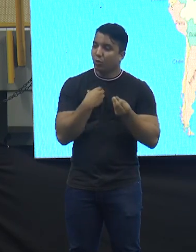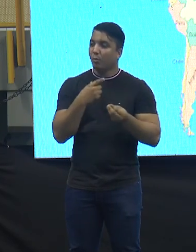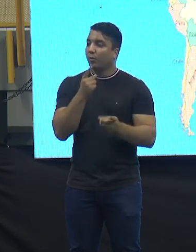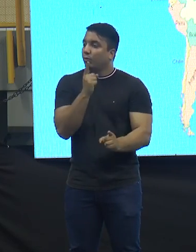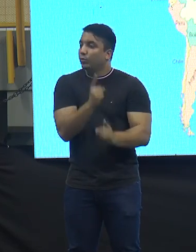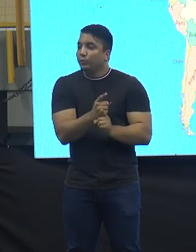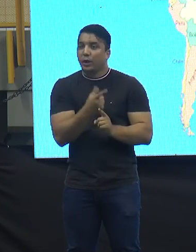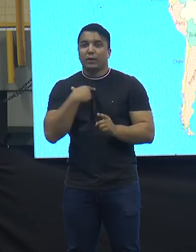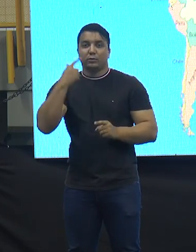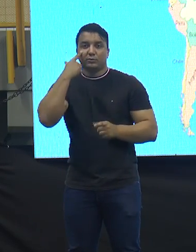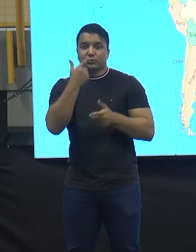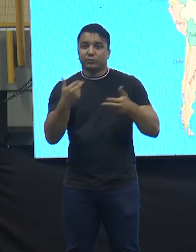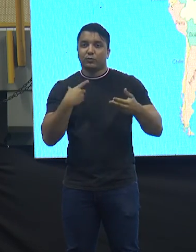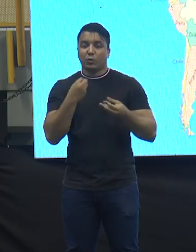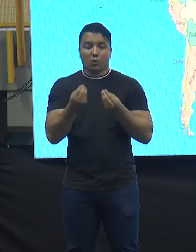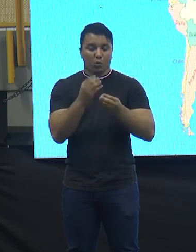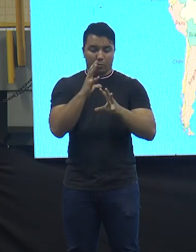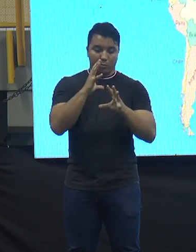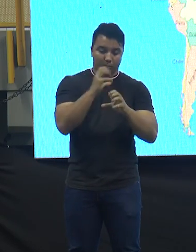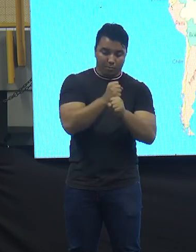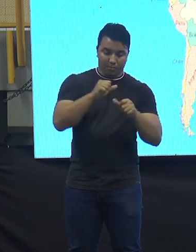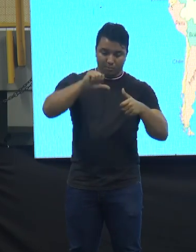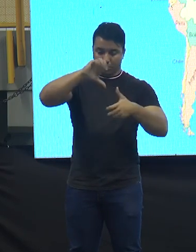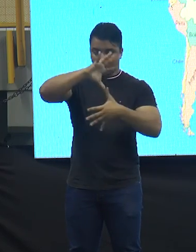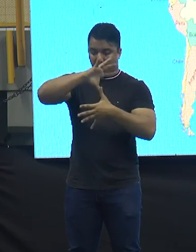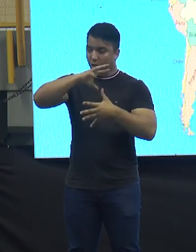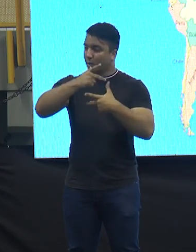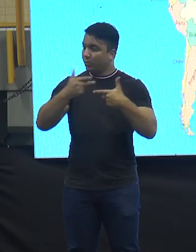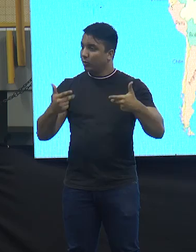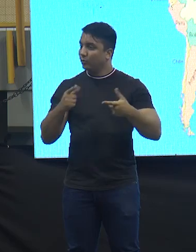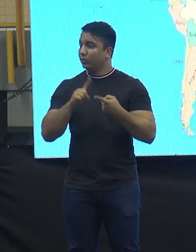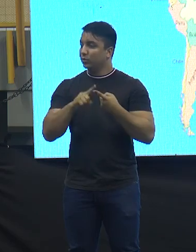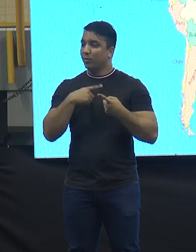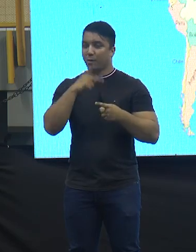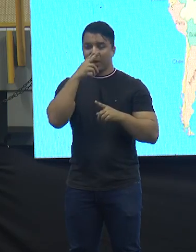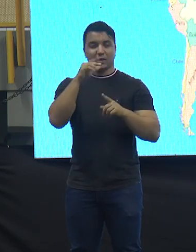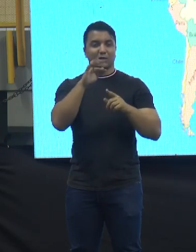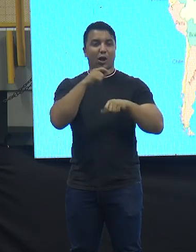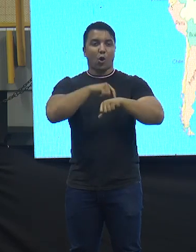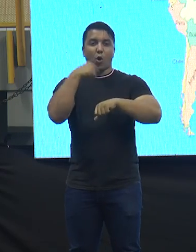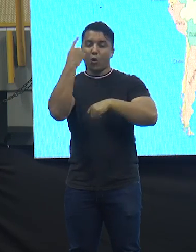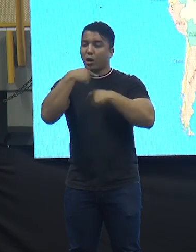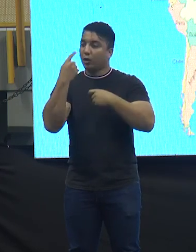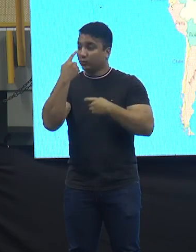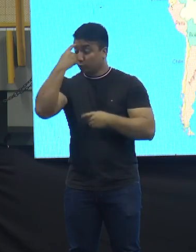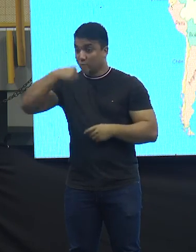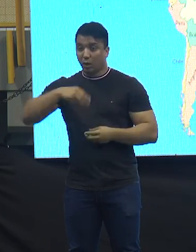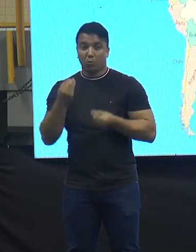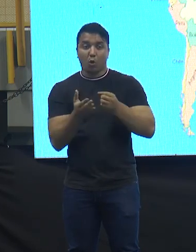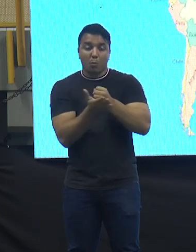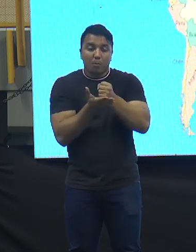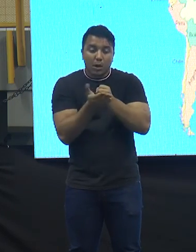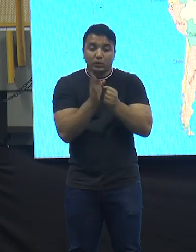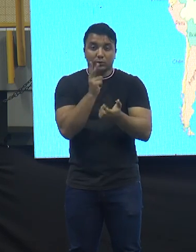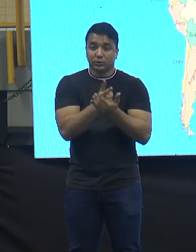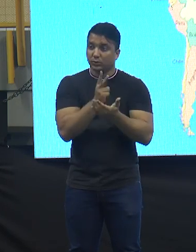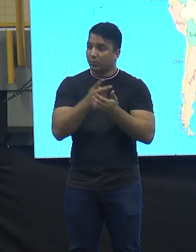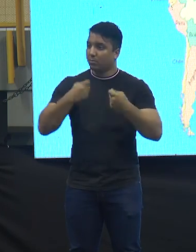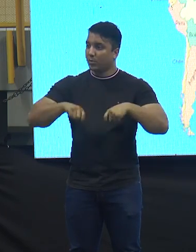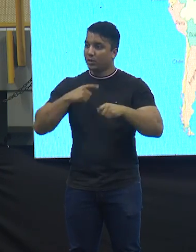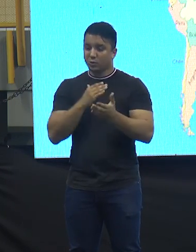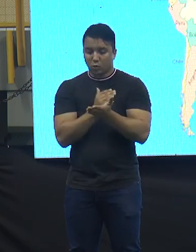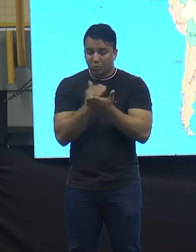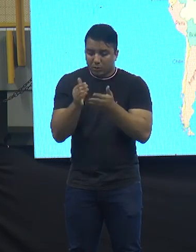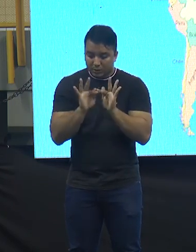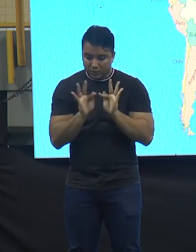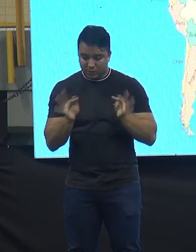querer entender as projeções cartográficas, não adianta você querer entender fuso horário, se você não souber da base. Sempre você tem que partir